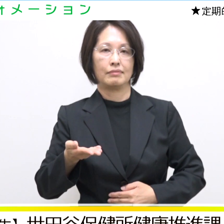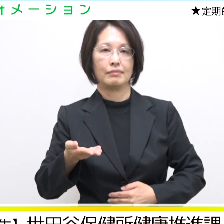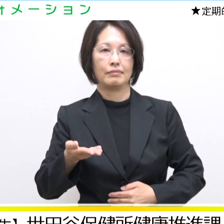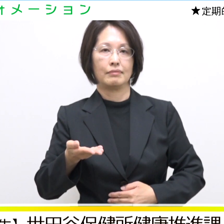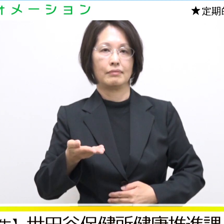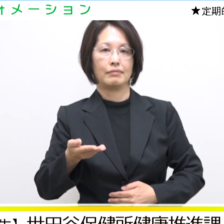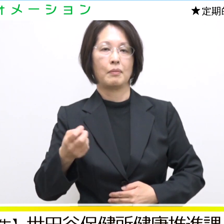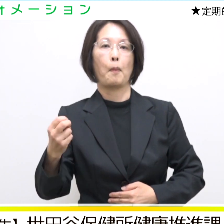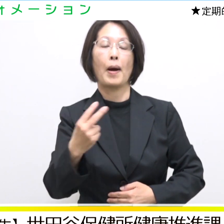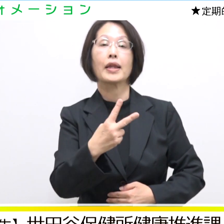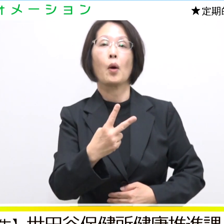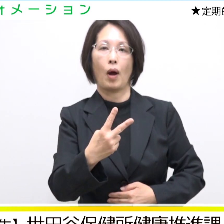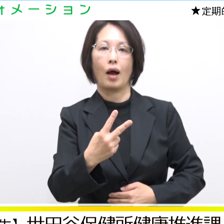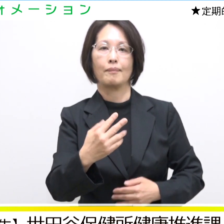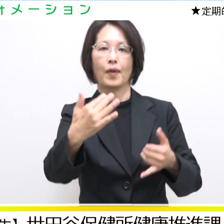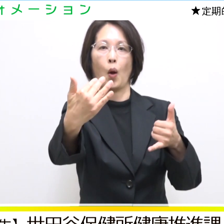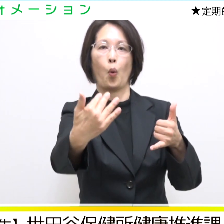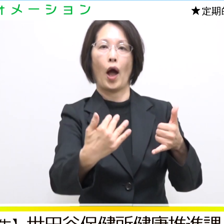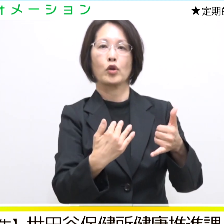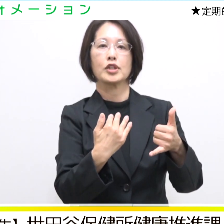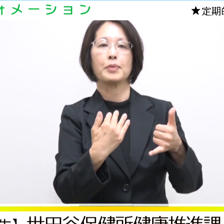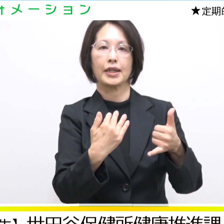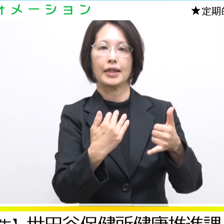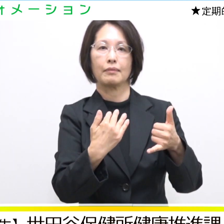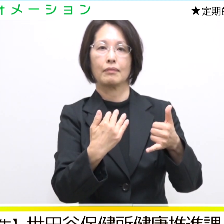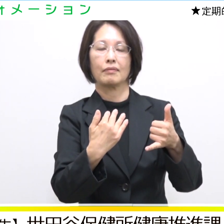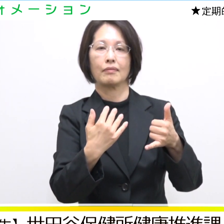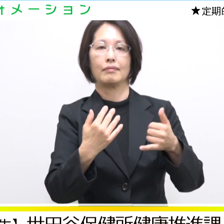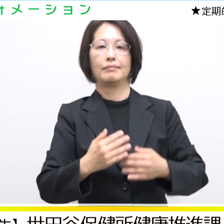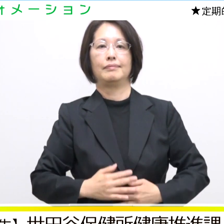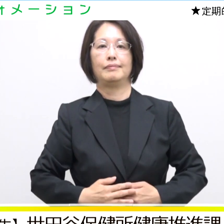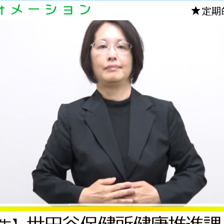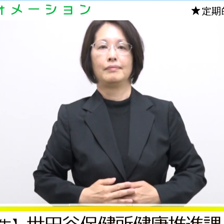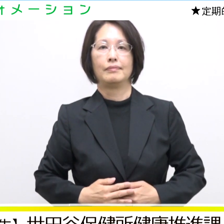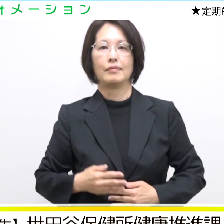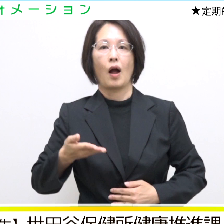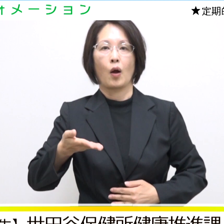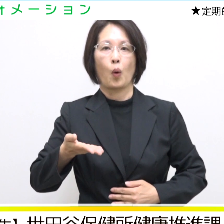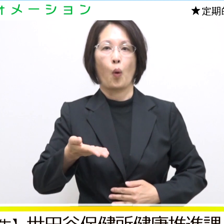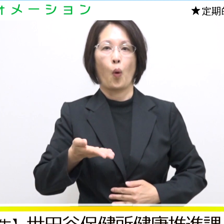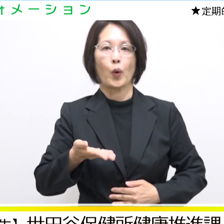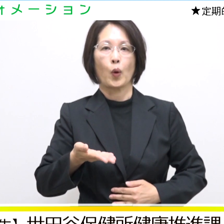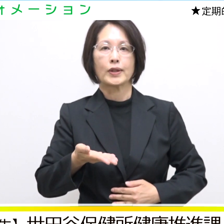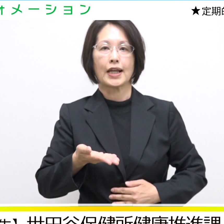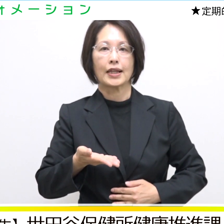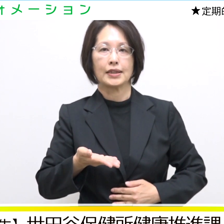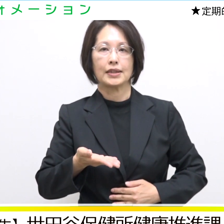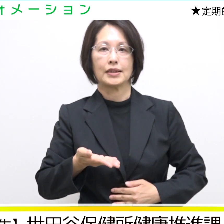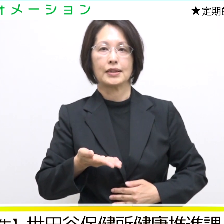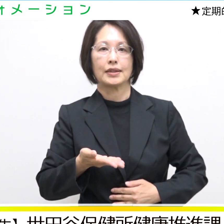番またはファクシミリ54